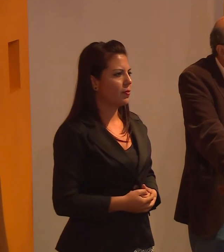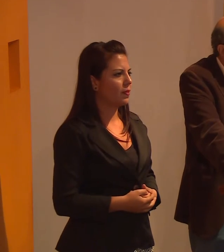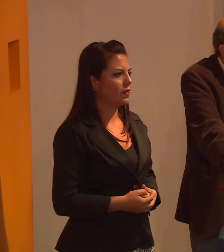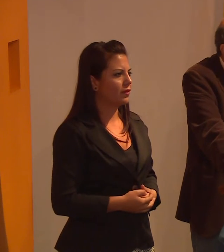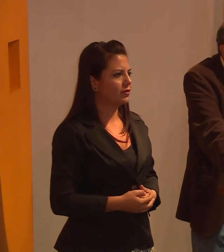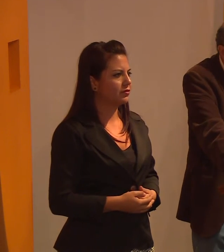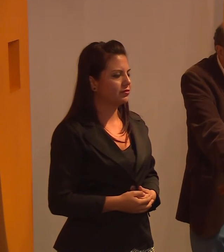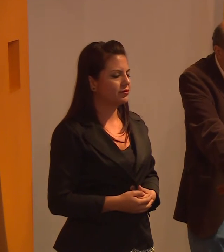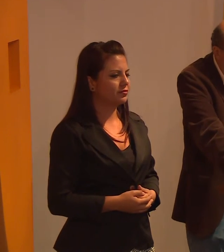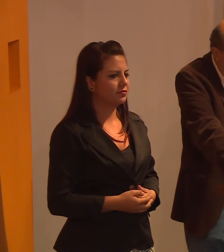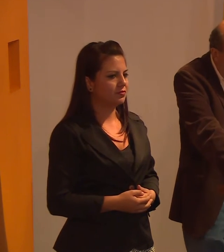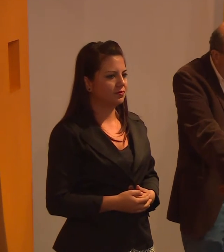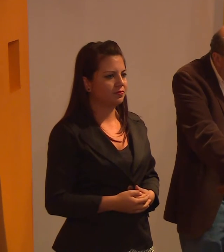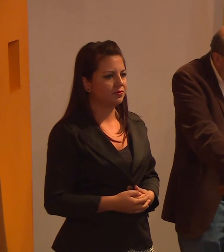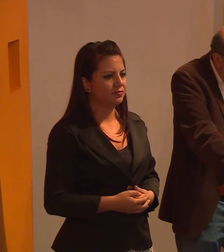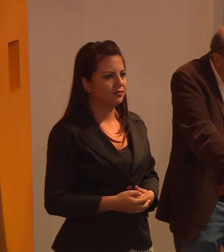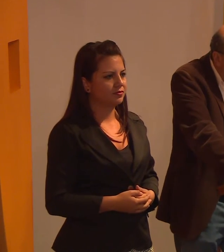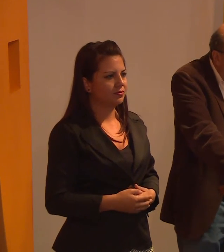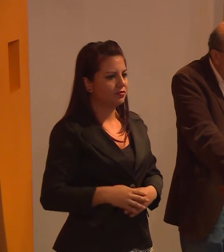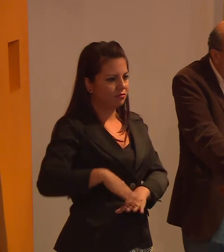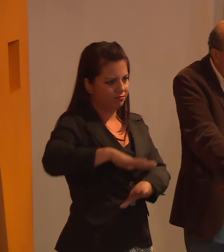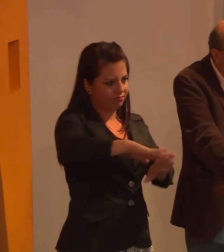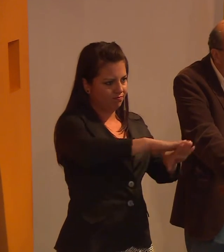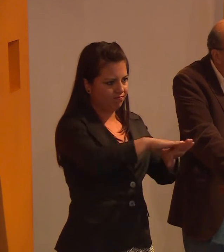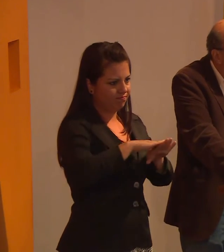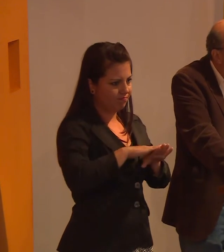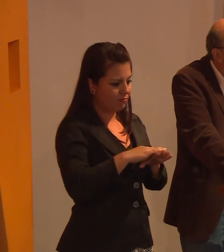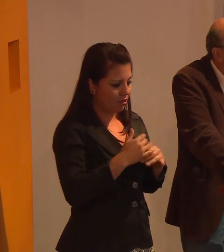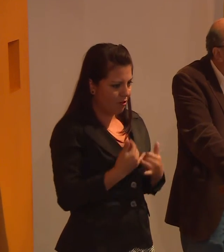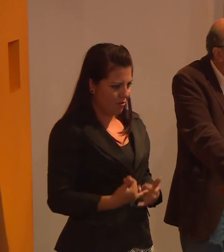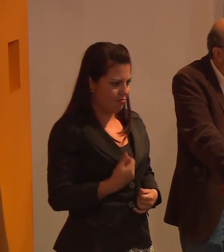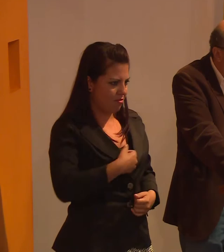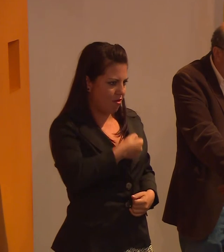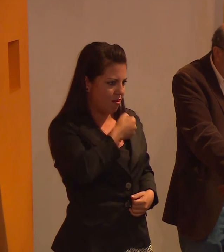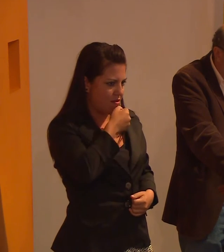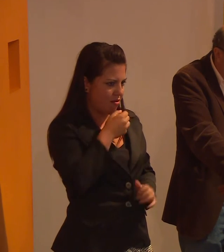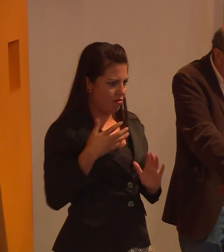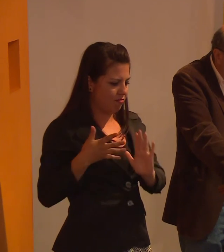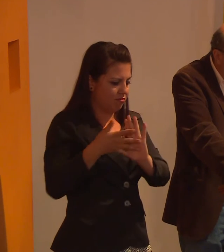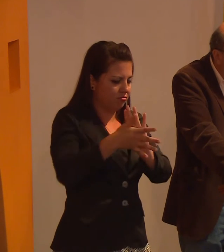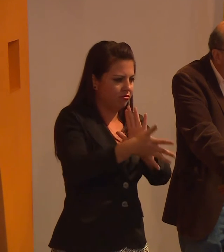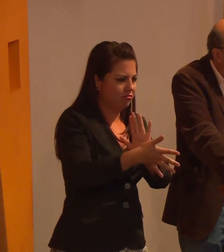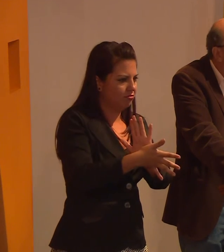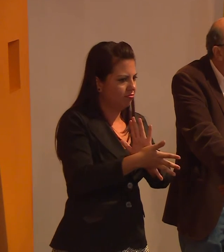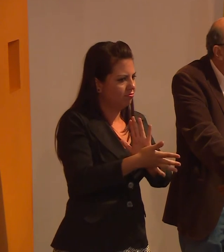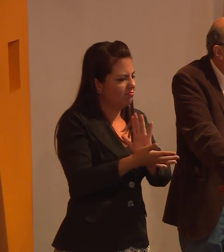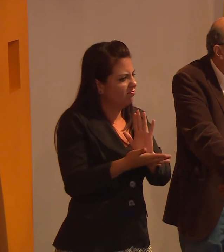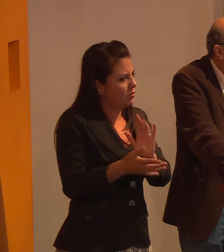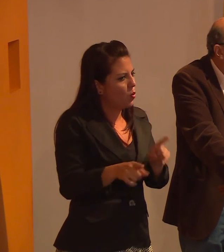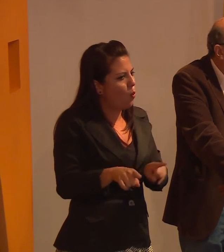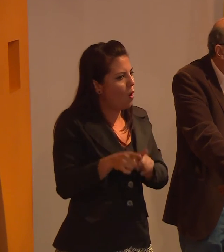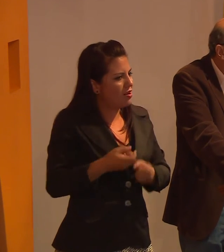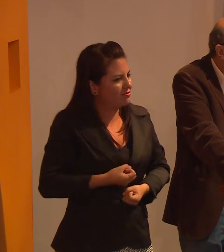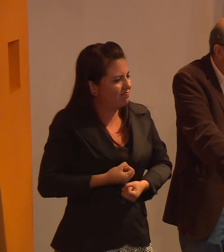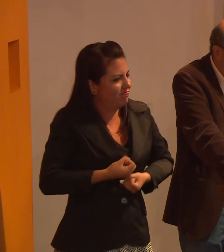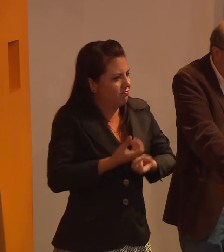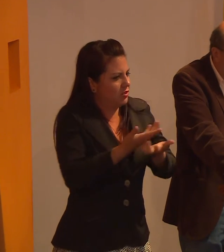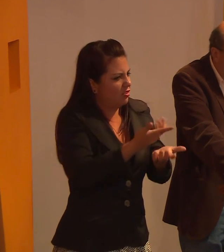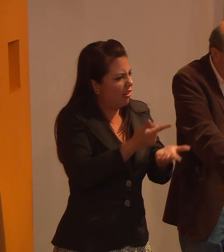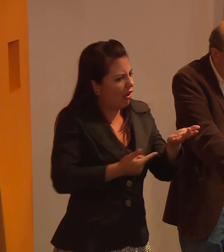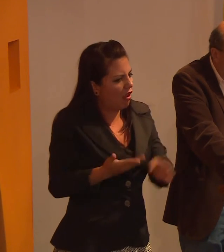Debo advertir que esta intervención se sitúa como expresión de un esfuerzo